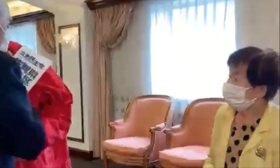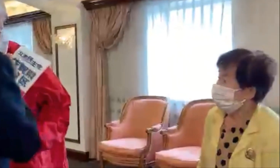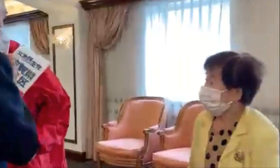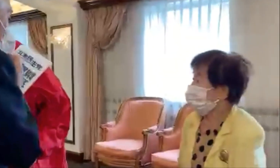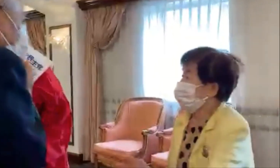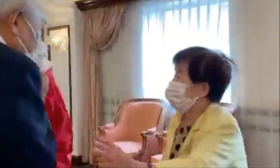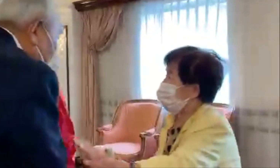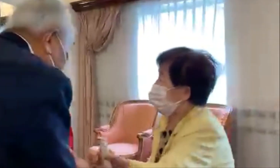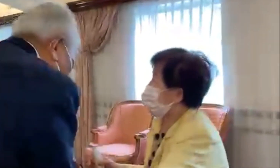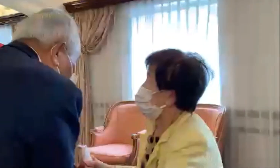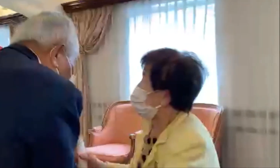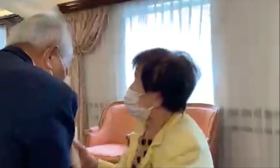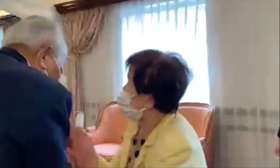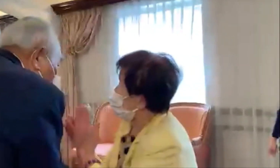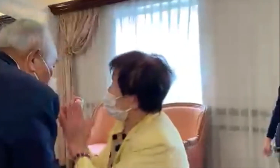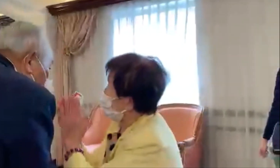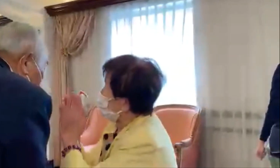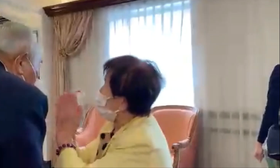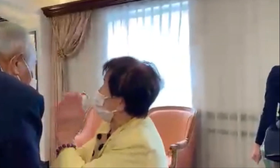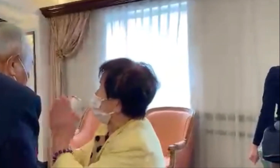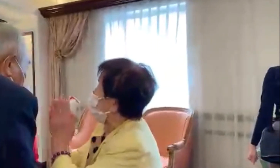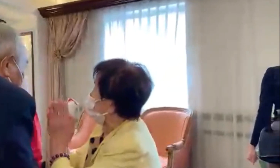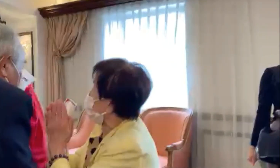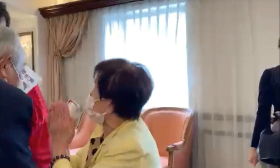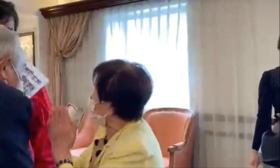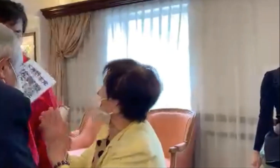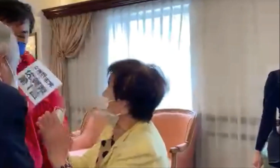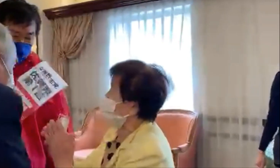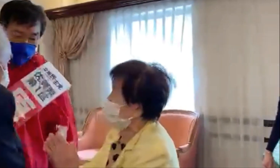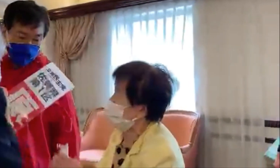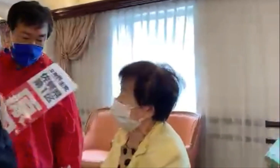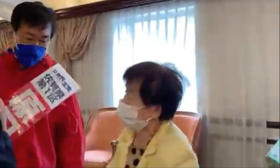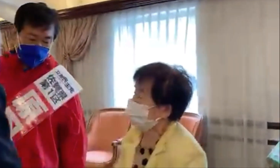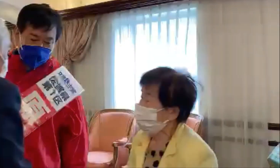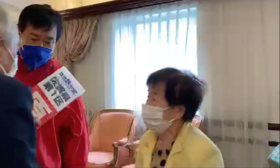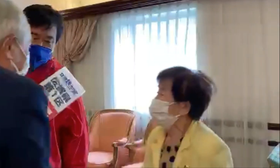お参りしたい。